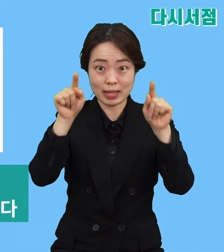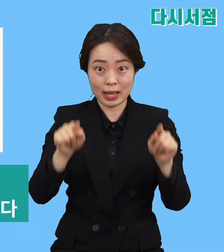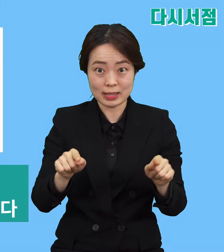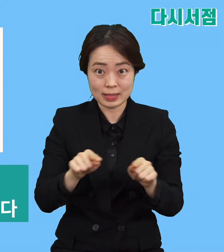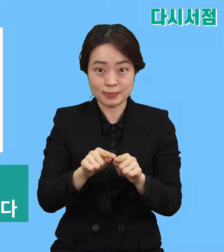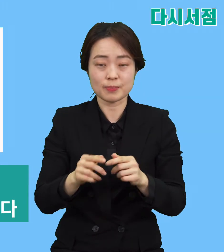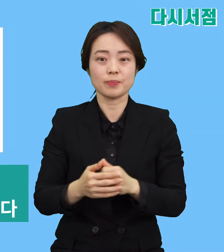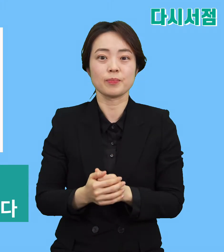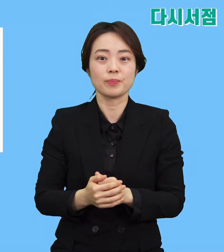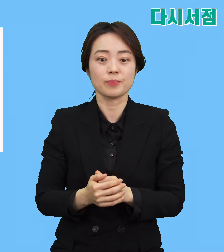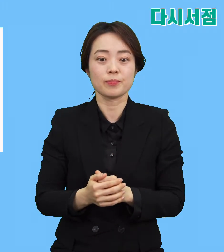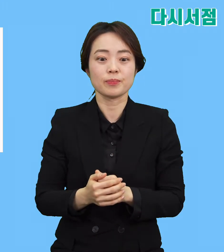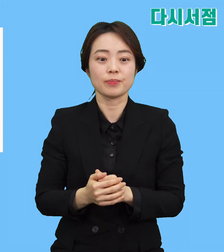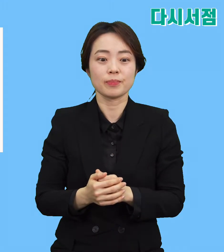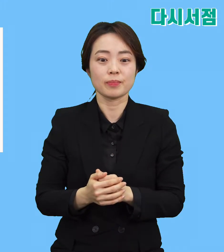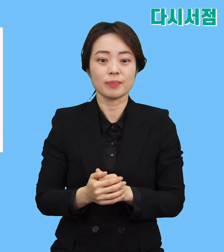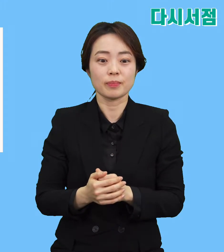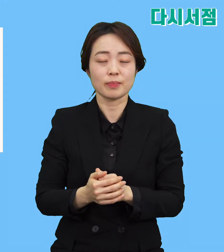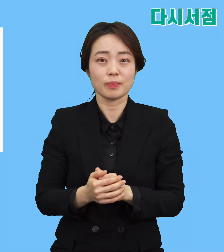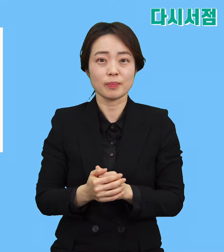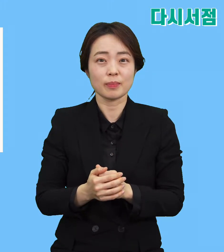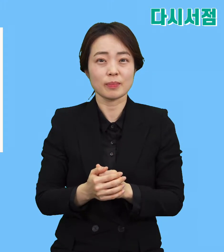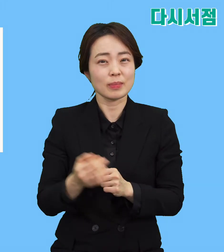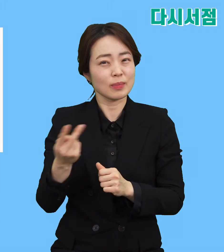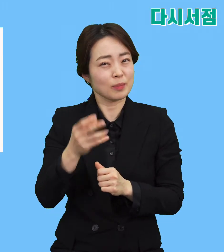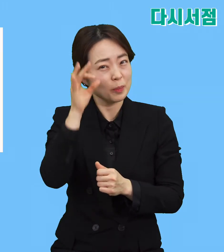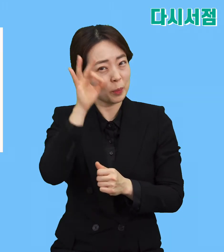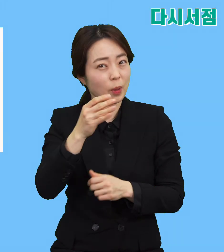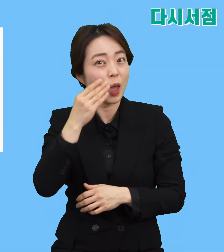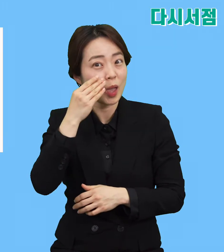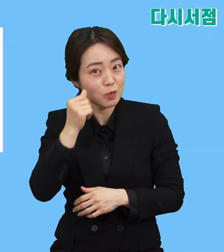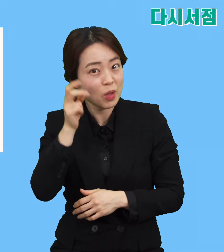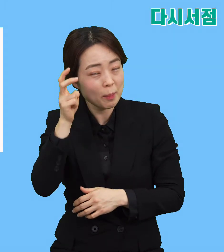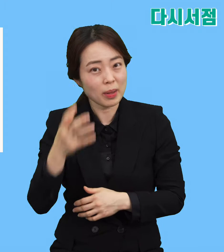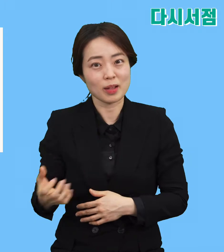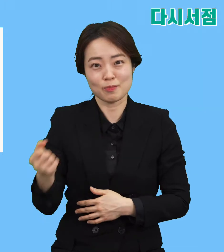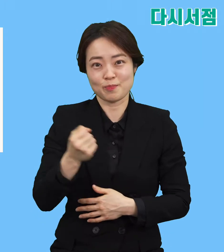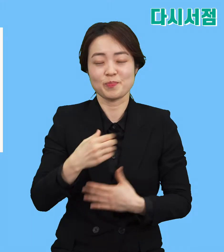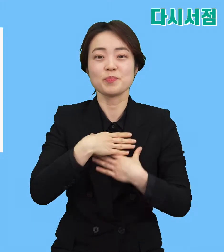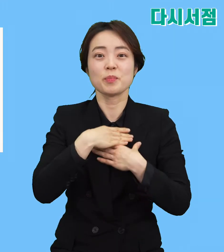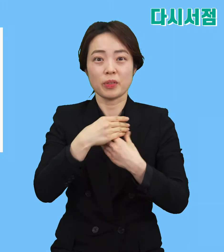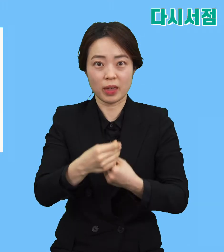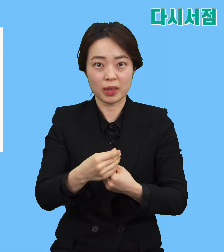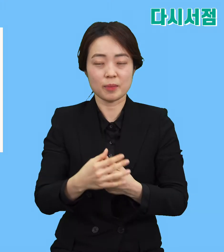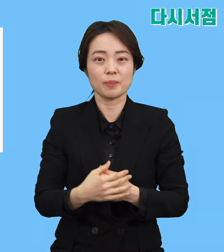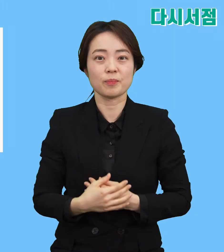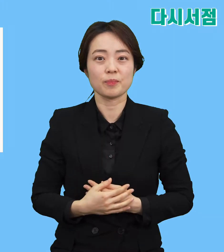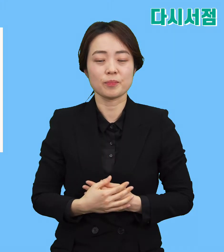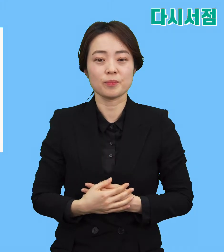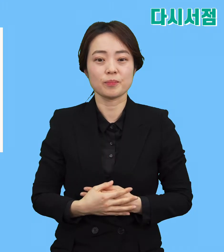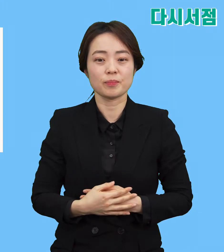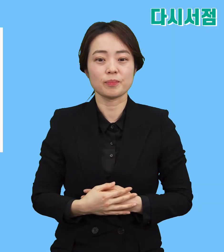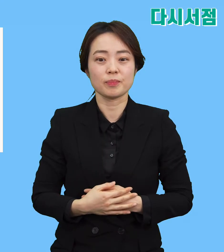됩니다. 흔히 접할 수 있는 크기며 휴대가 용이하다는 장점이 있습니다.